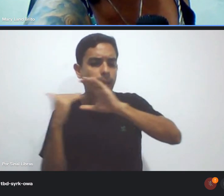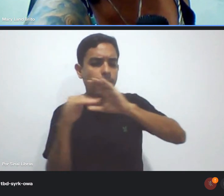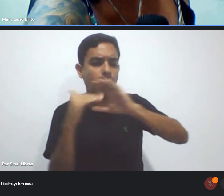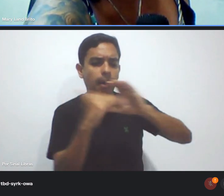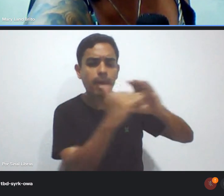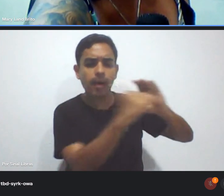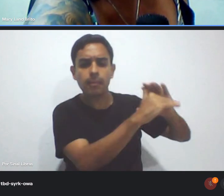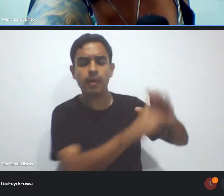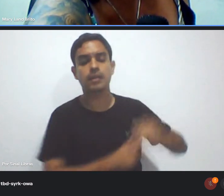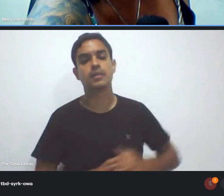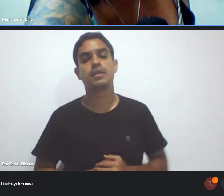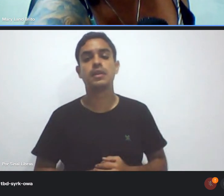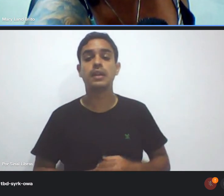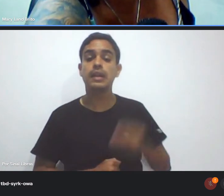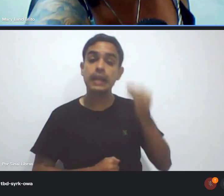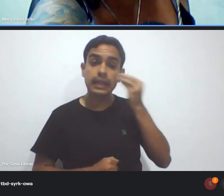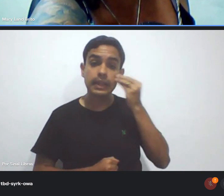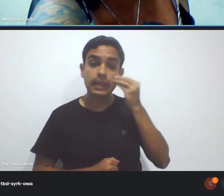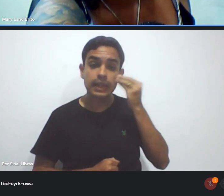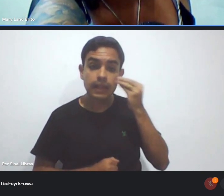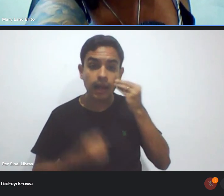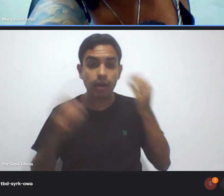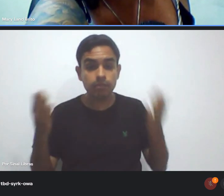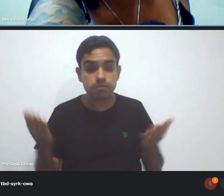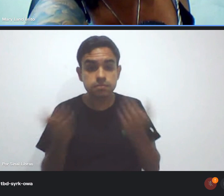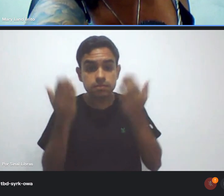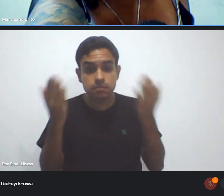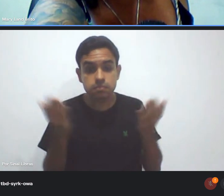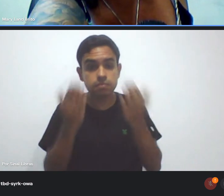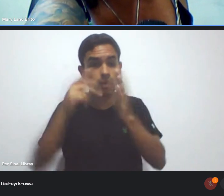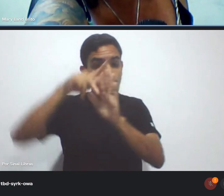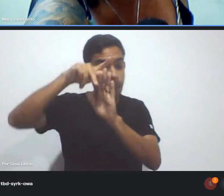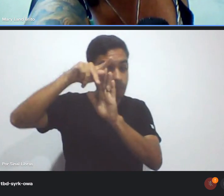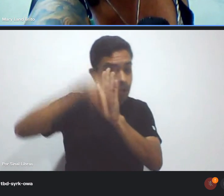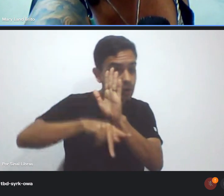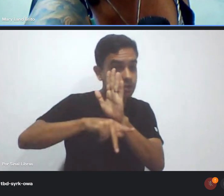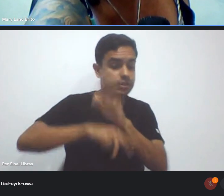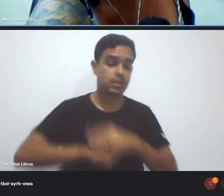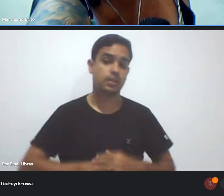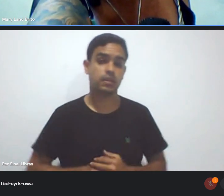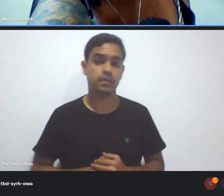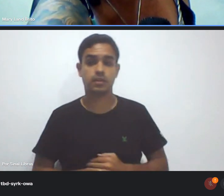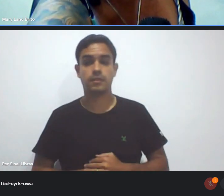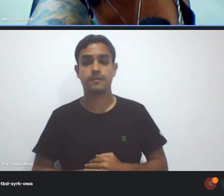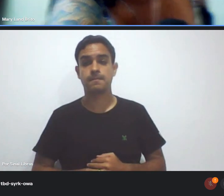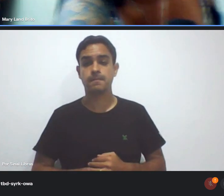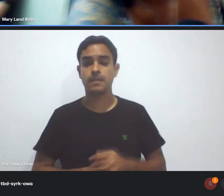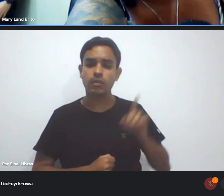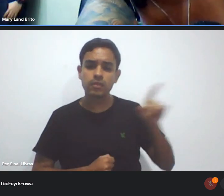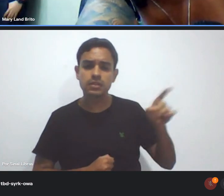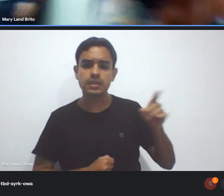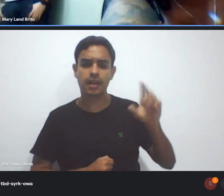dá corda aí no povo para fazer projeto. Camila, o povo, aí eu acho que você passou várias ideias na tua cabeça, não passou?